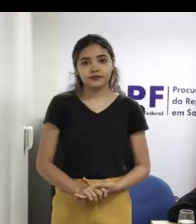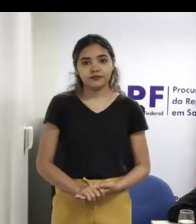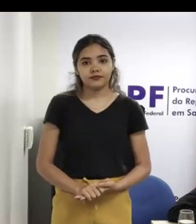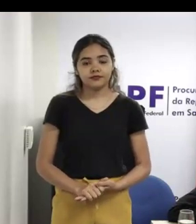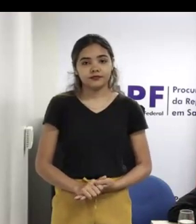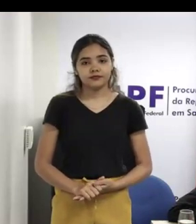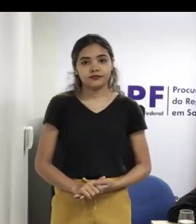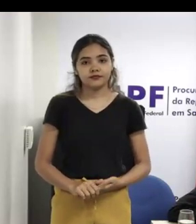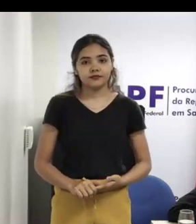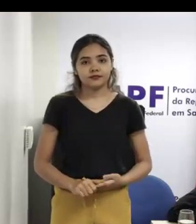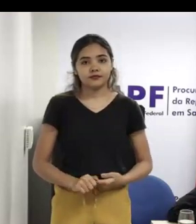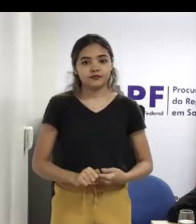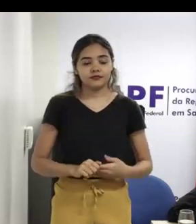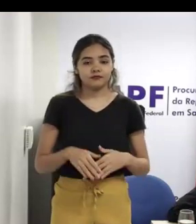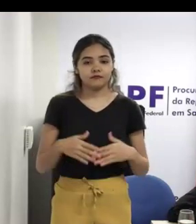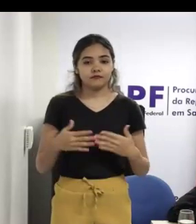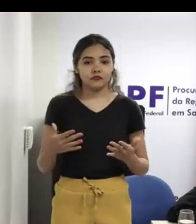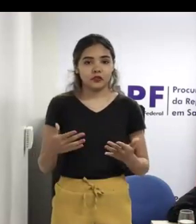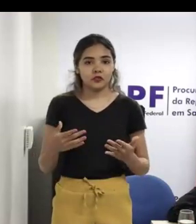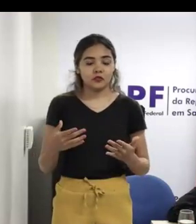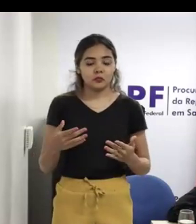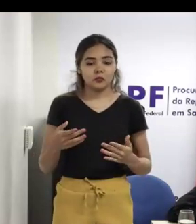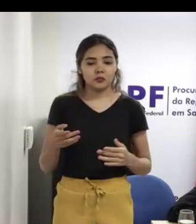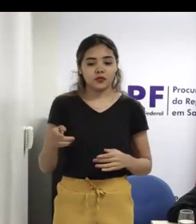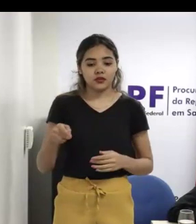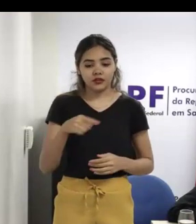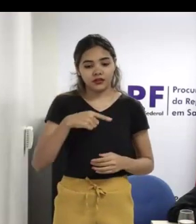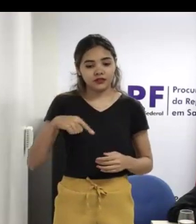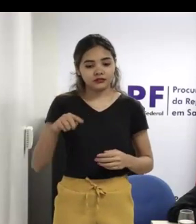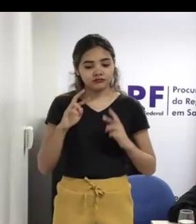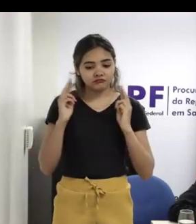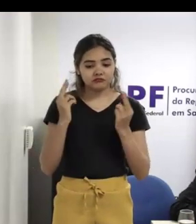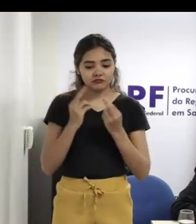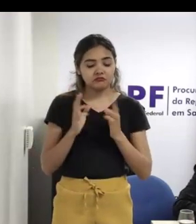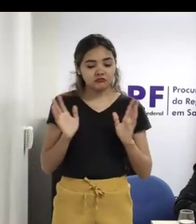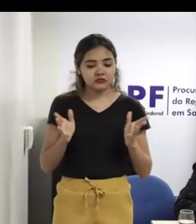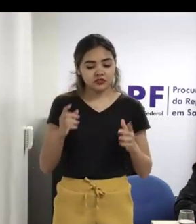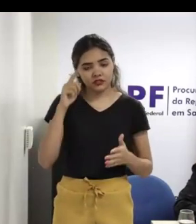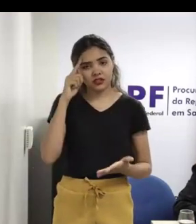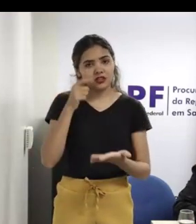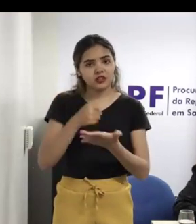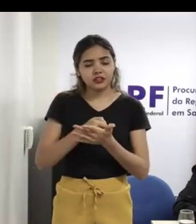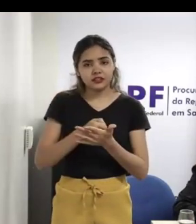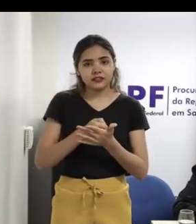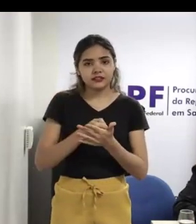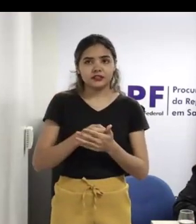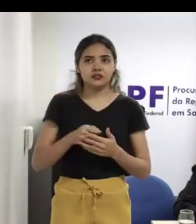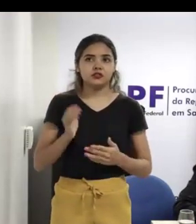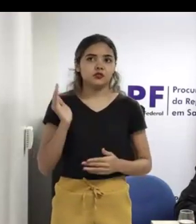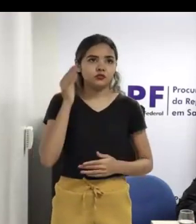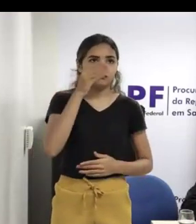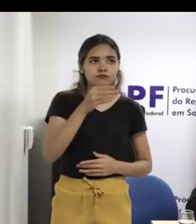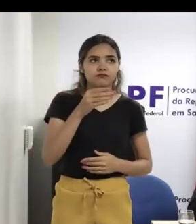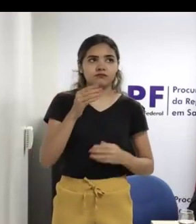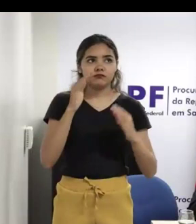colégios pessoalmente conversar entregar ver o que que tá sendo feito eh nós